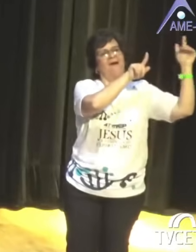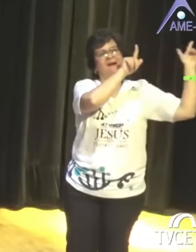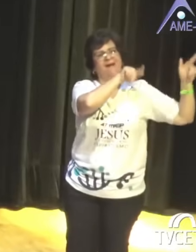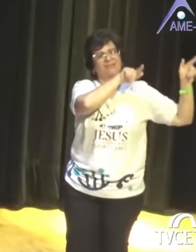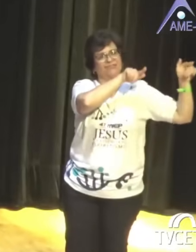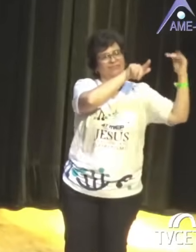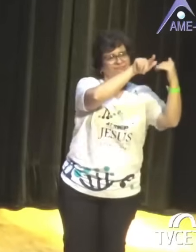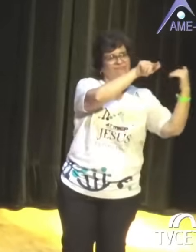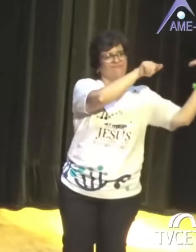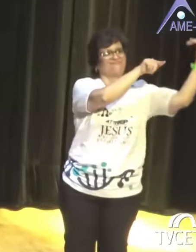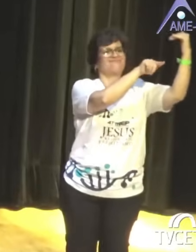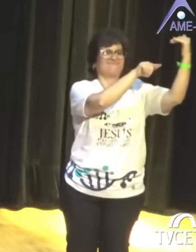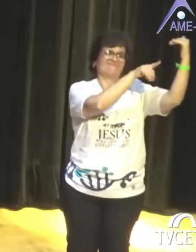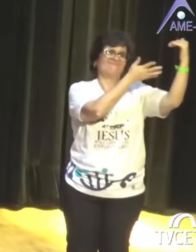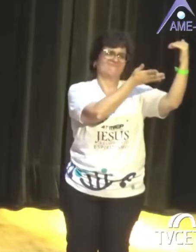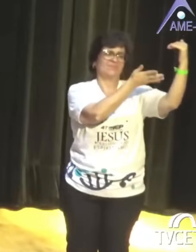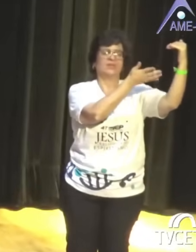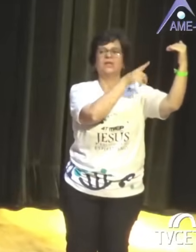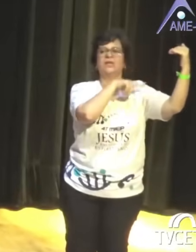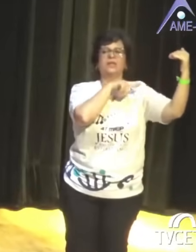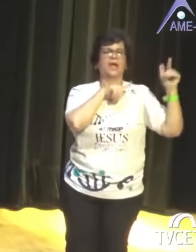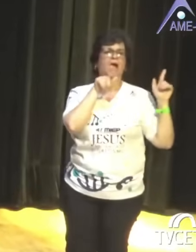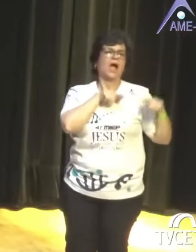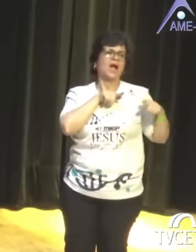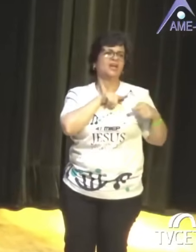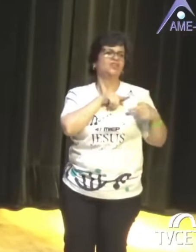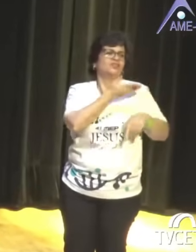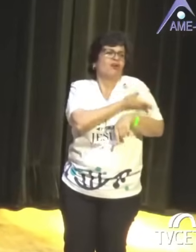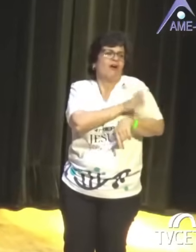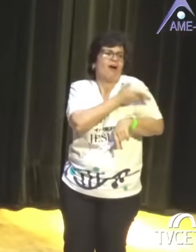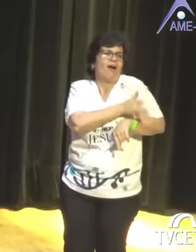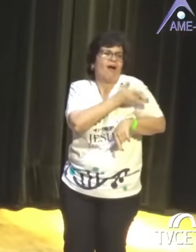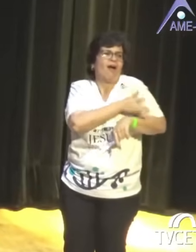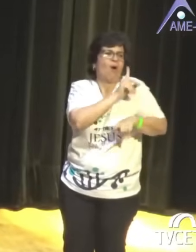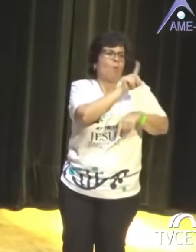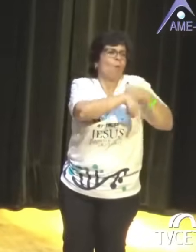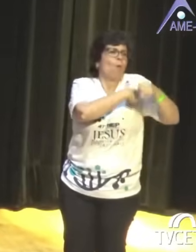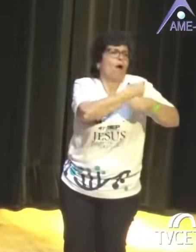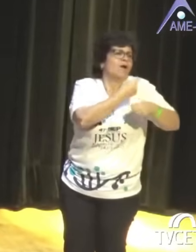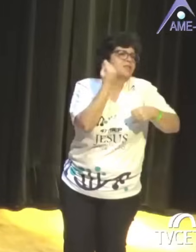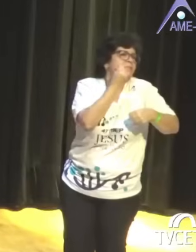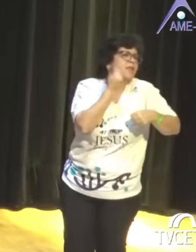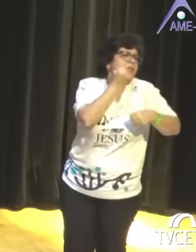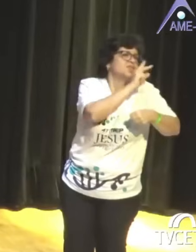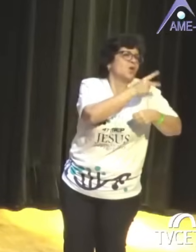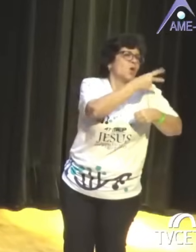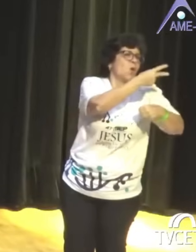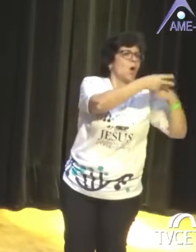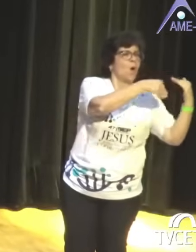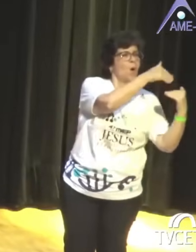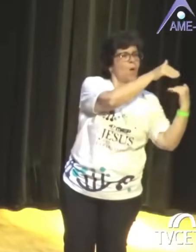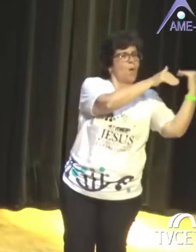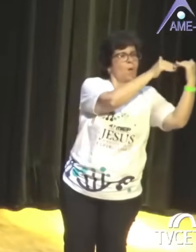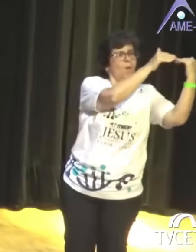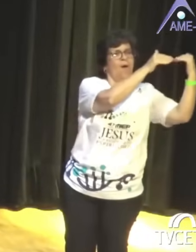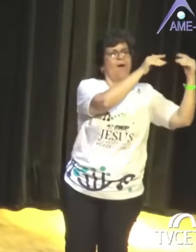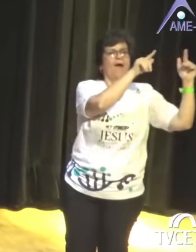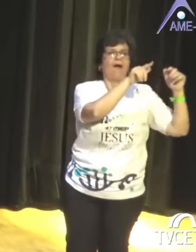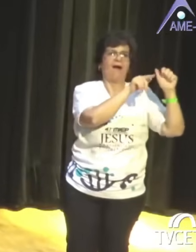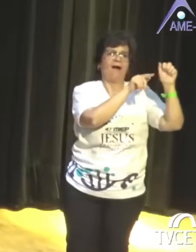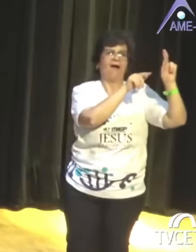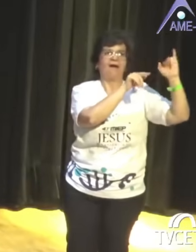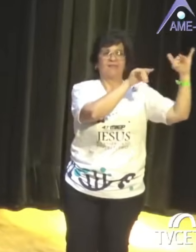entendeu negócio é assim porque tem anjo estagiário anjo com anjo de experiência dois não